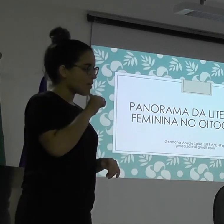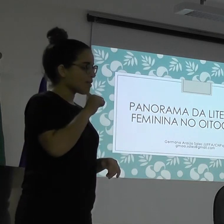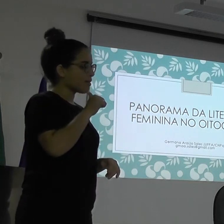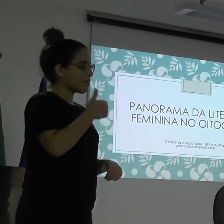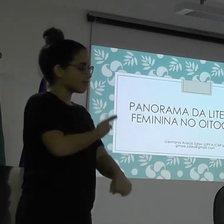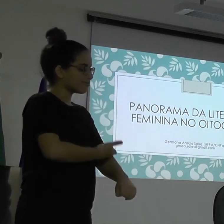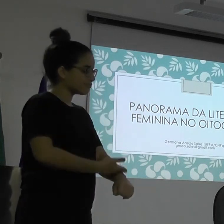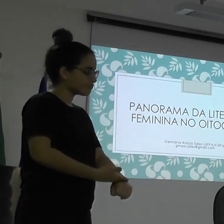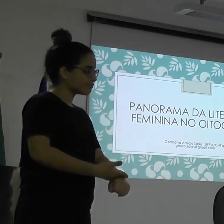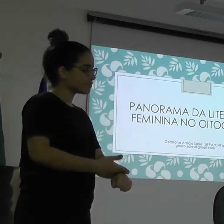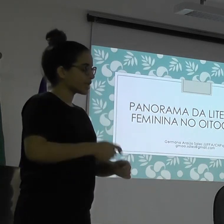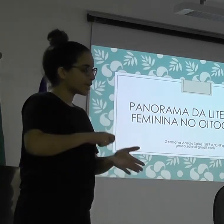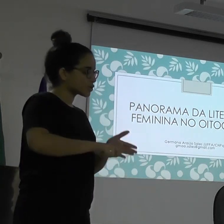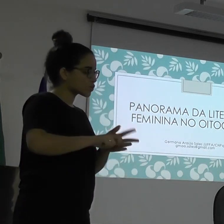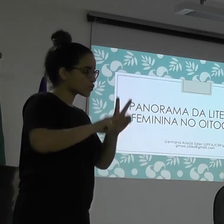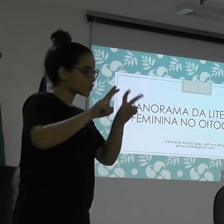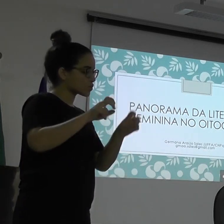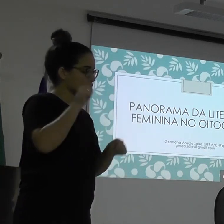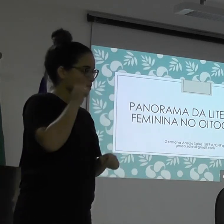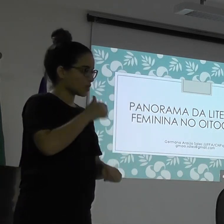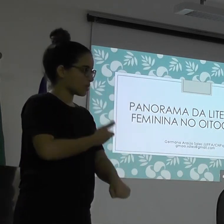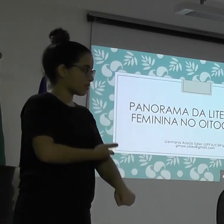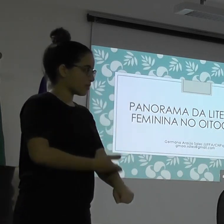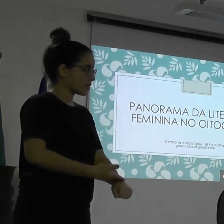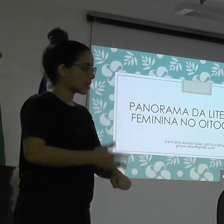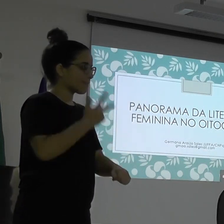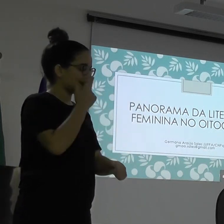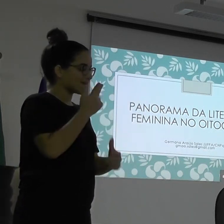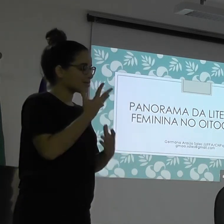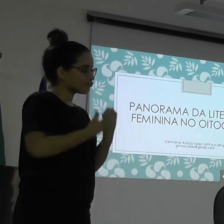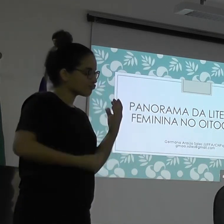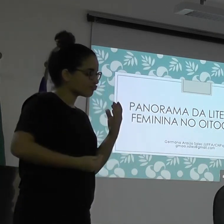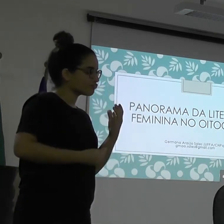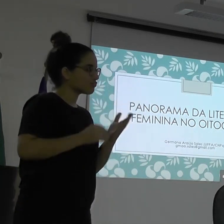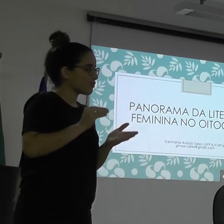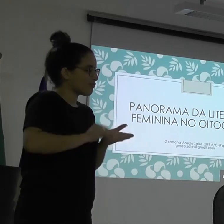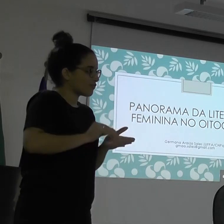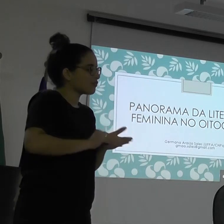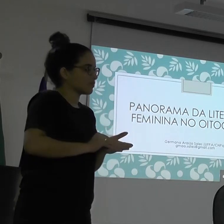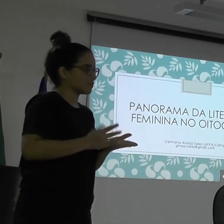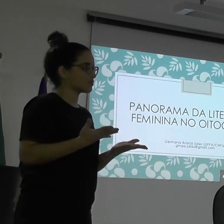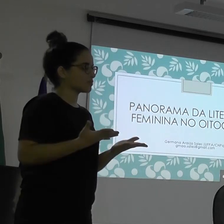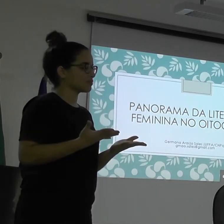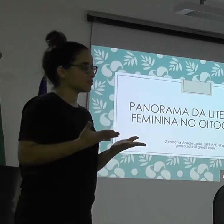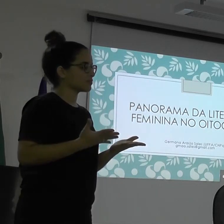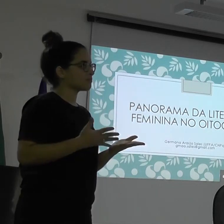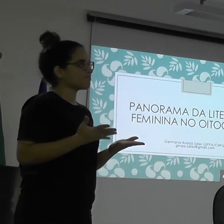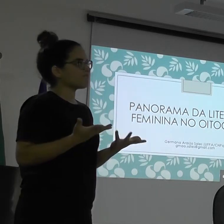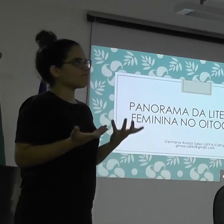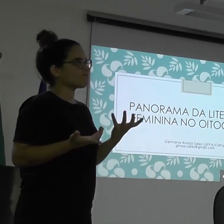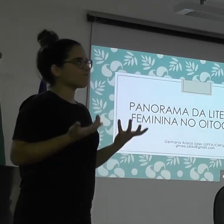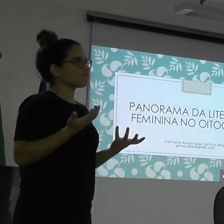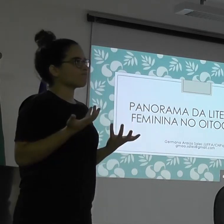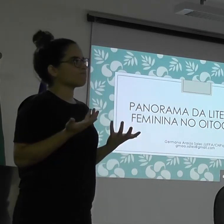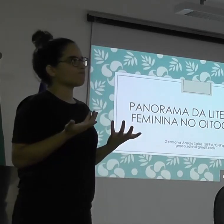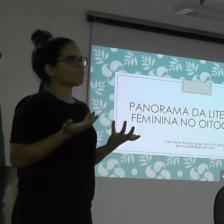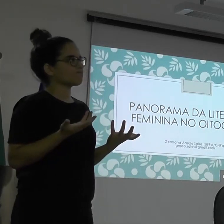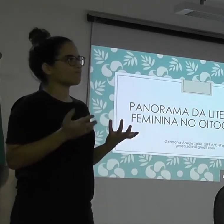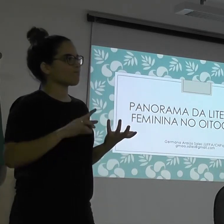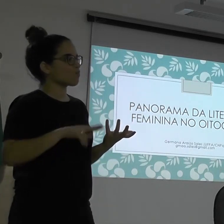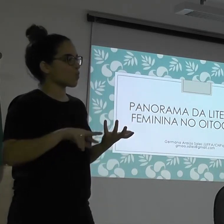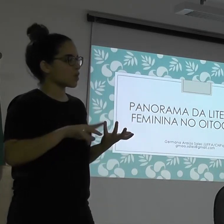escritora branca. Então, nesses ausentes, né? Que não necessariamente também precisam ser não